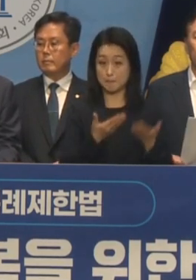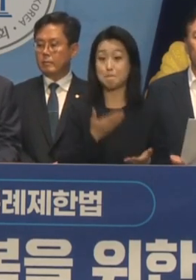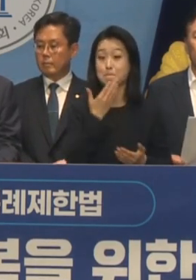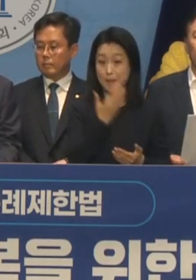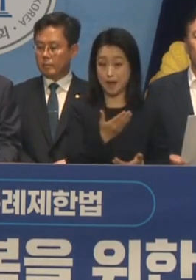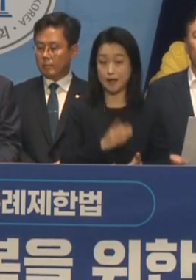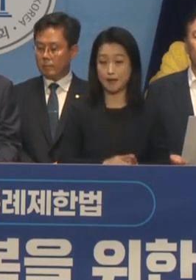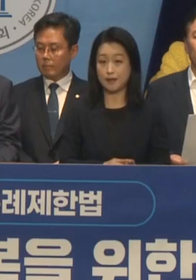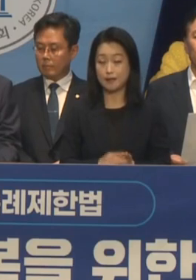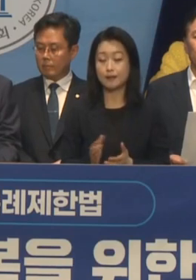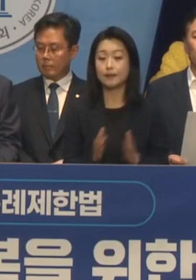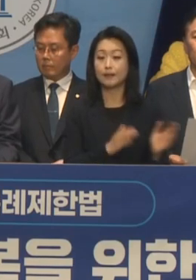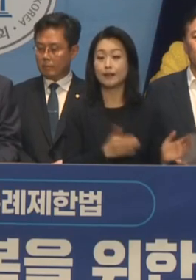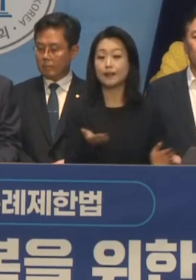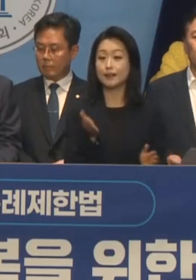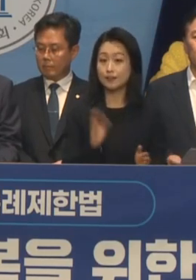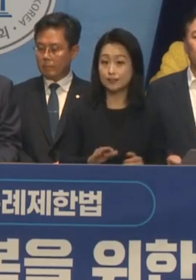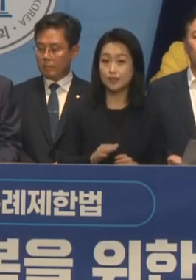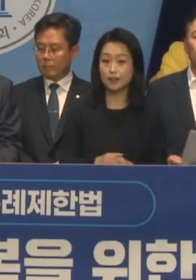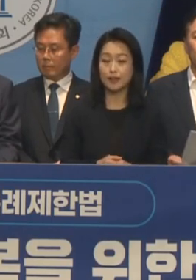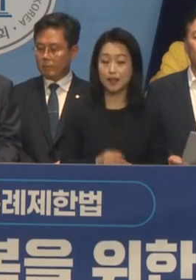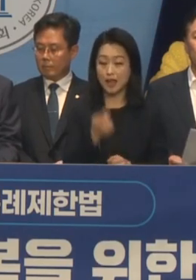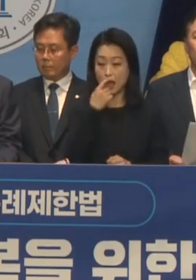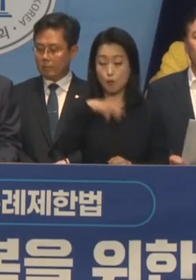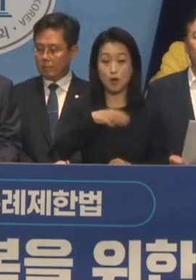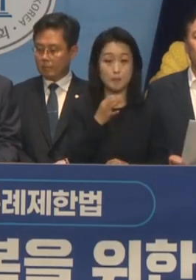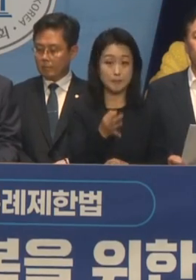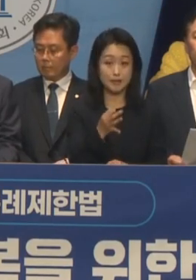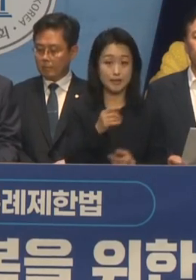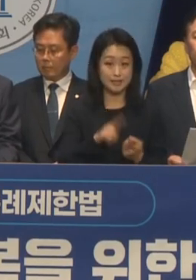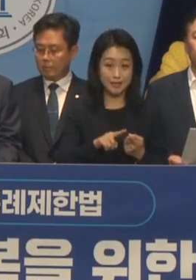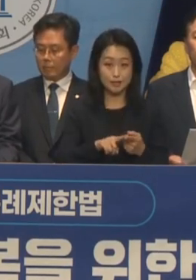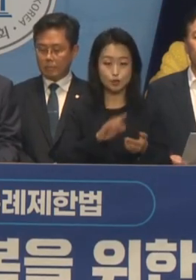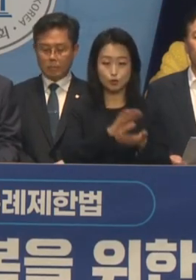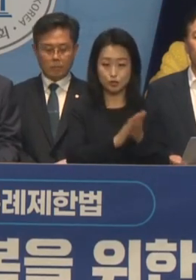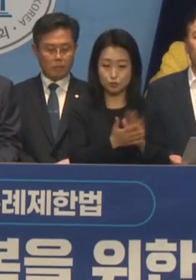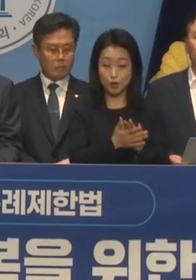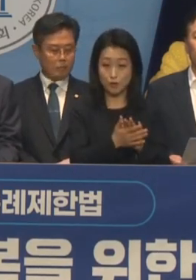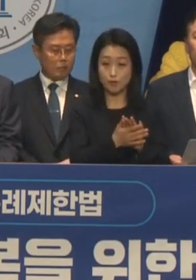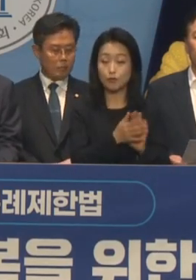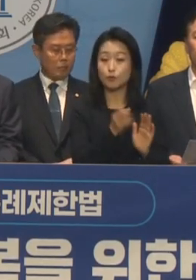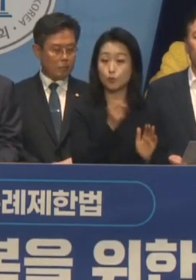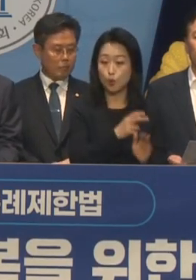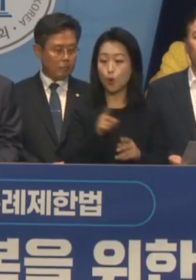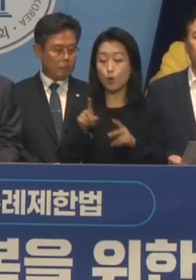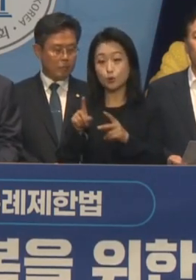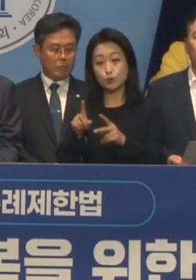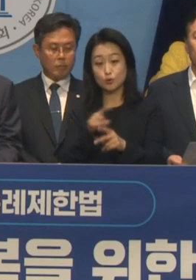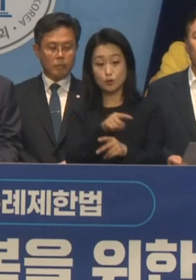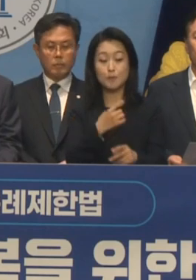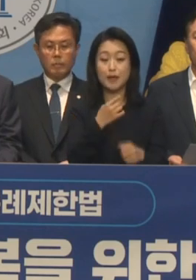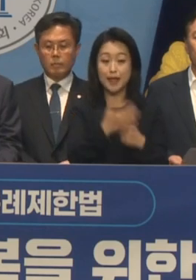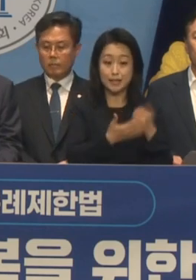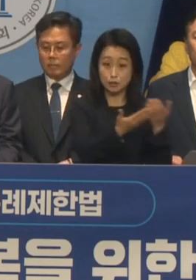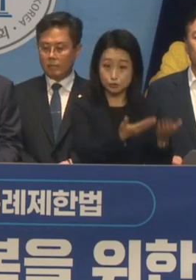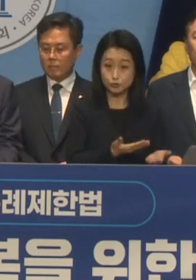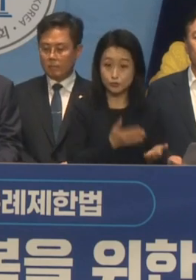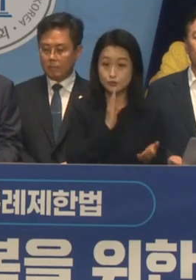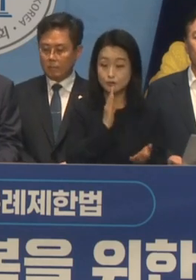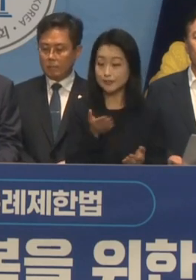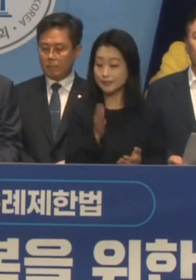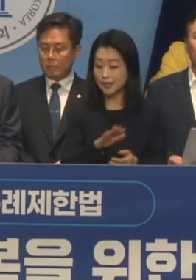있습니다. 그러나 예체능 교육시설은 미취학 자녀뿐만 아니라 초등학생 자녀까지 당일 수